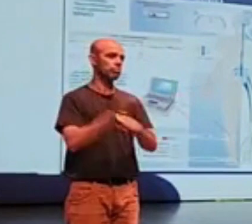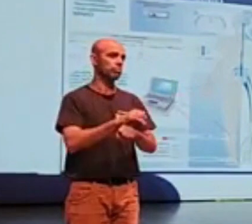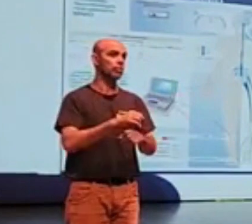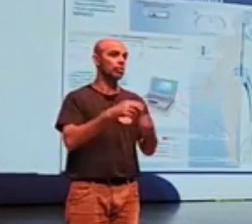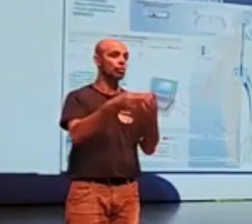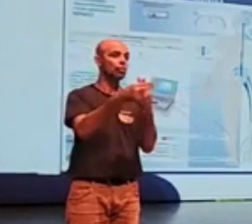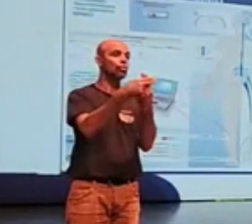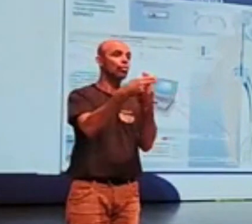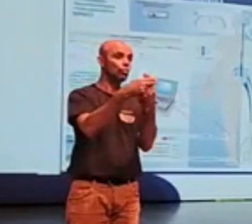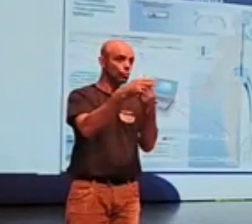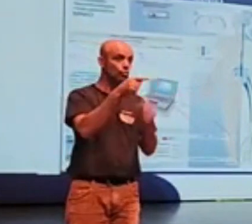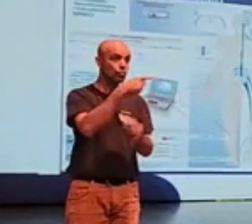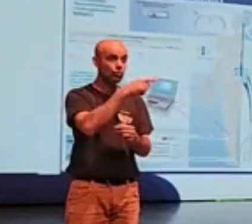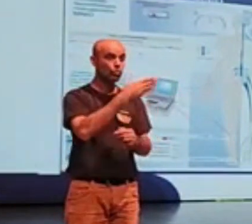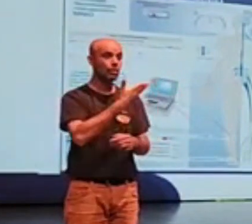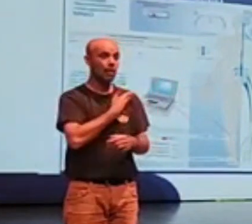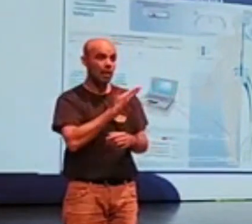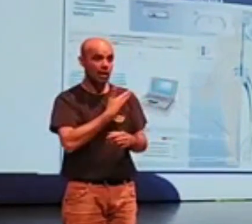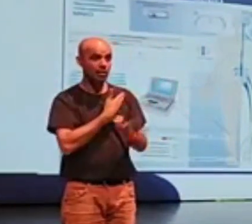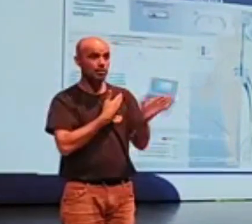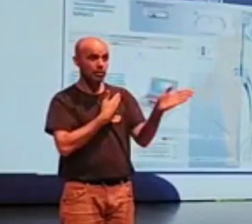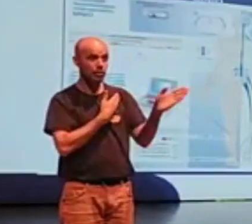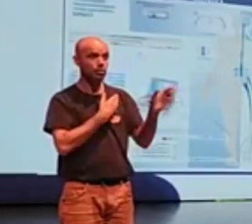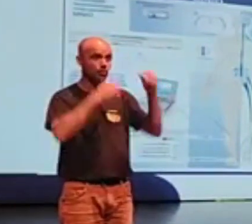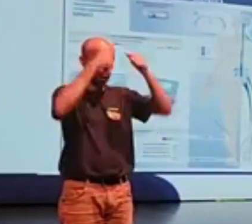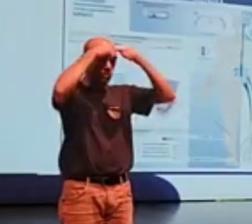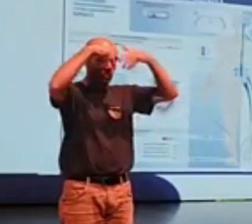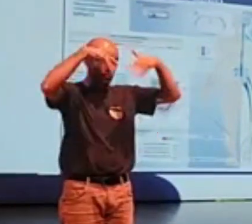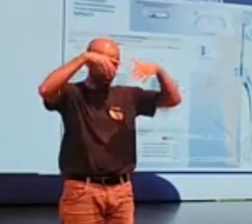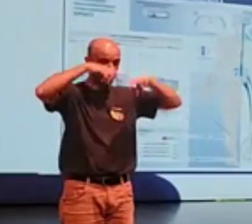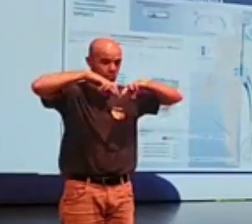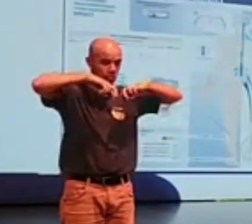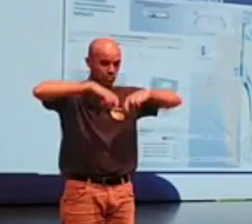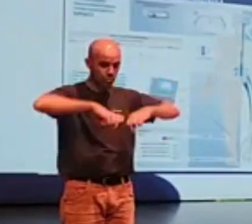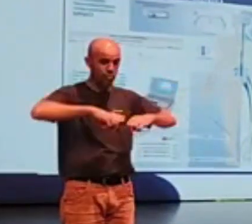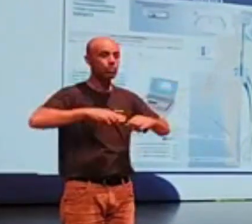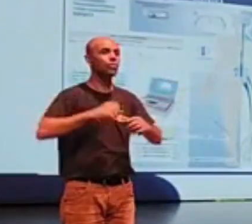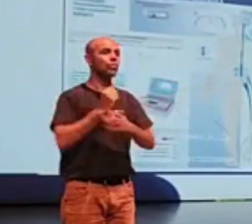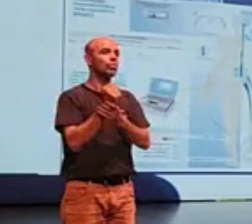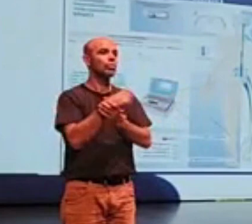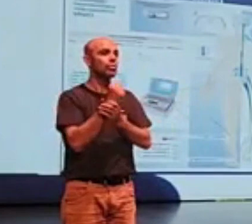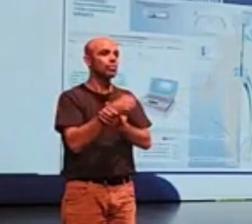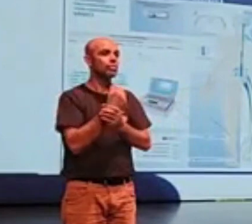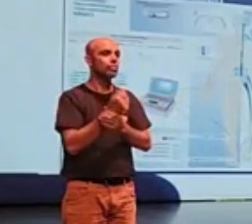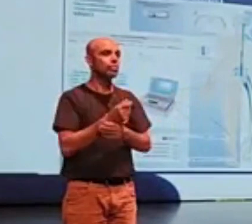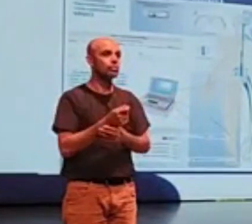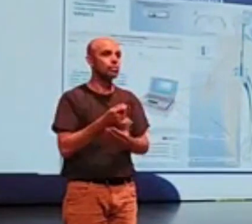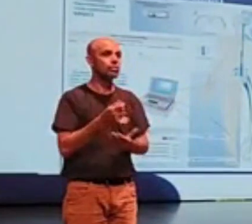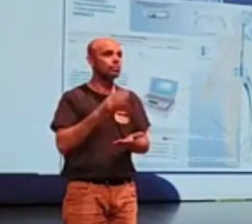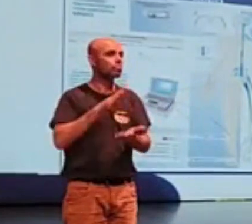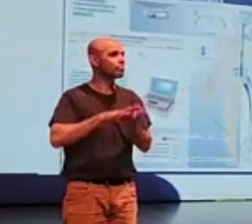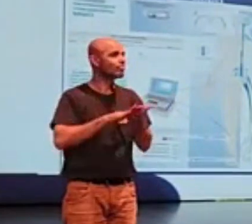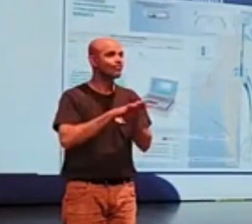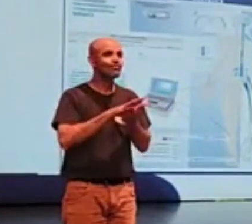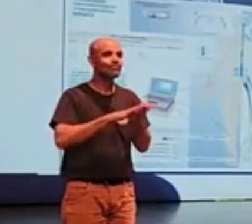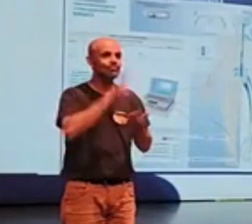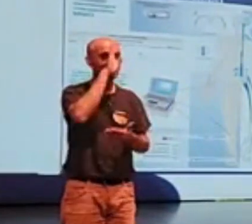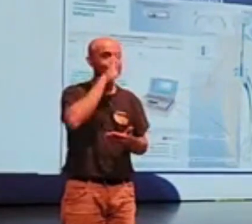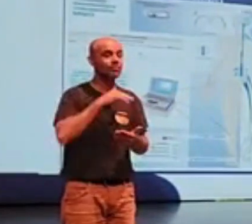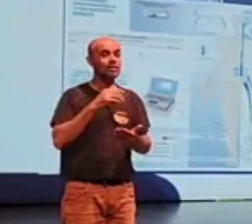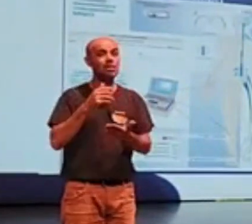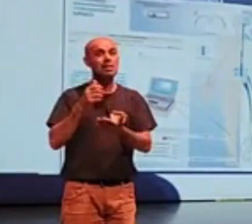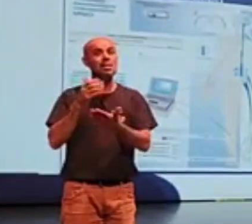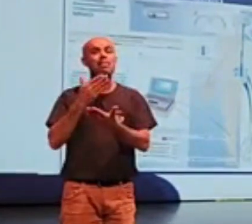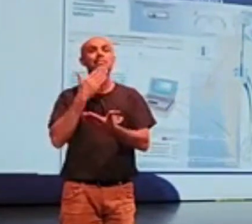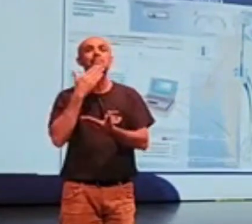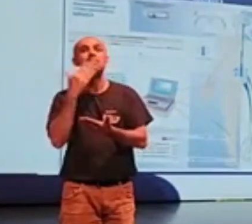SUS, os meus amigos fazem neuromonitorização fisiológica sem ganhar um centavo. Eles pedem auxílio para